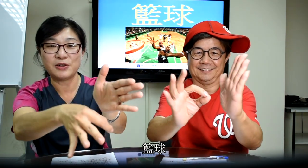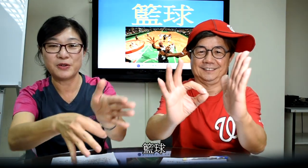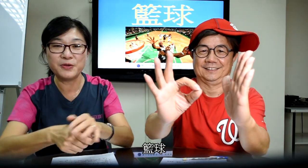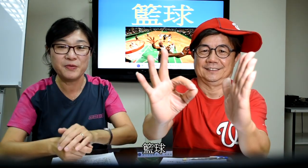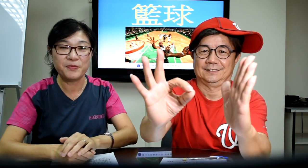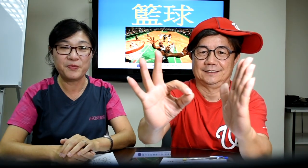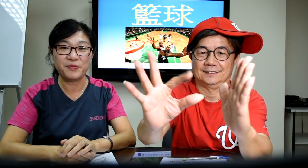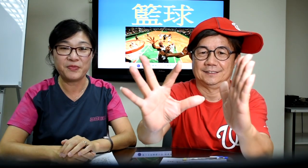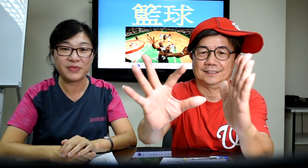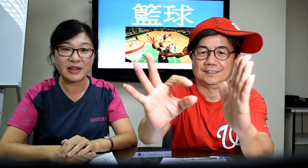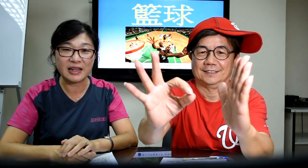球。